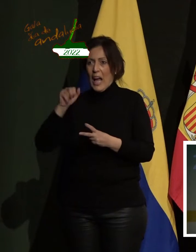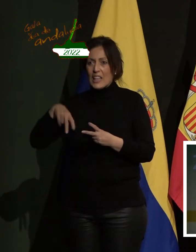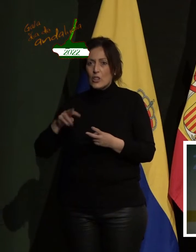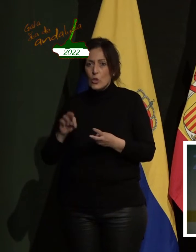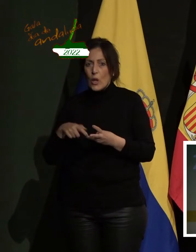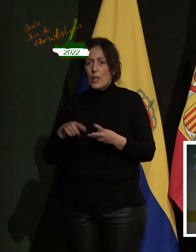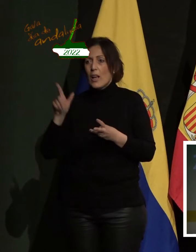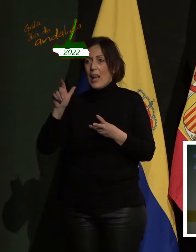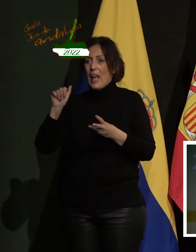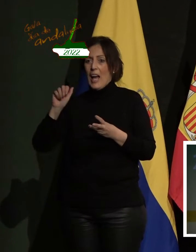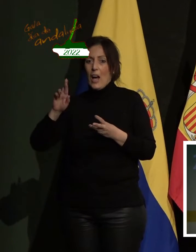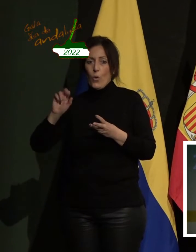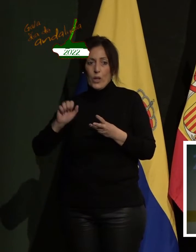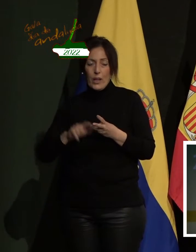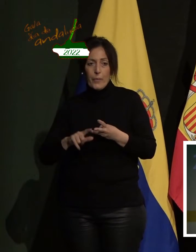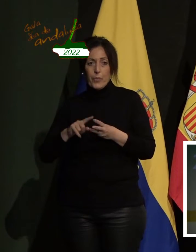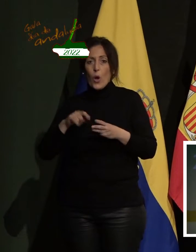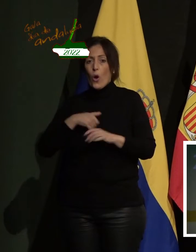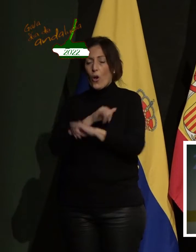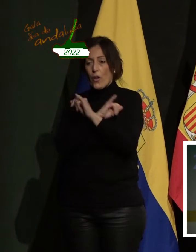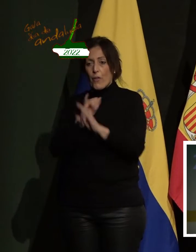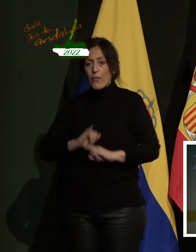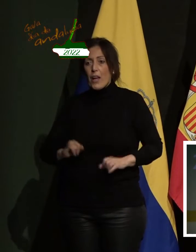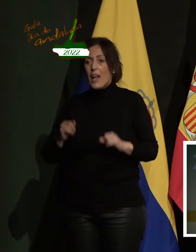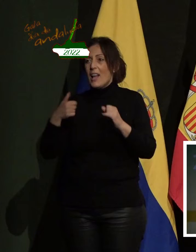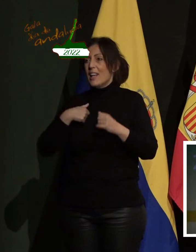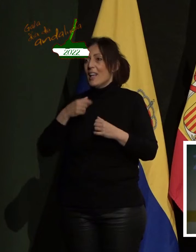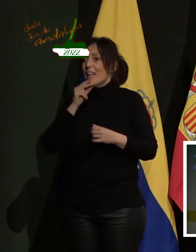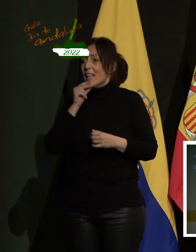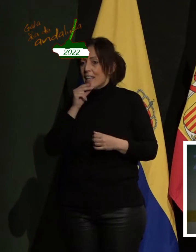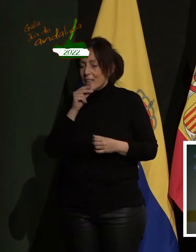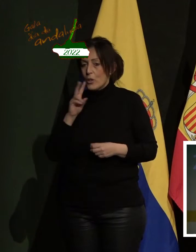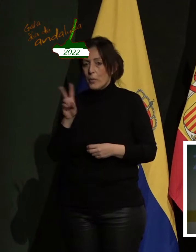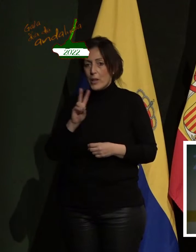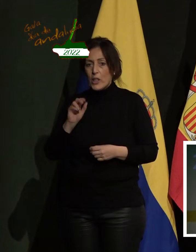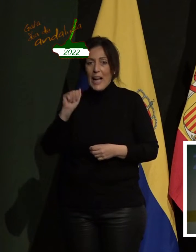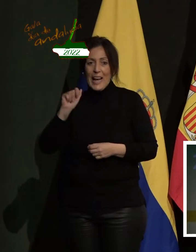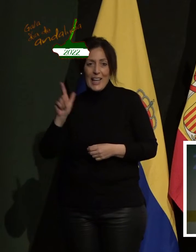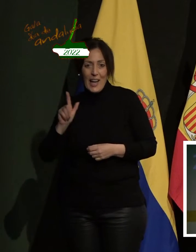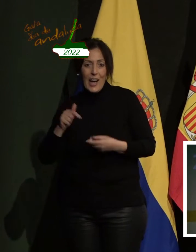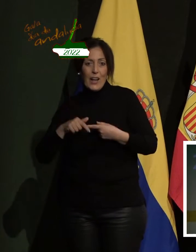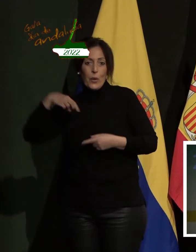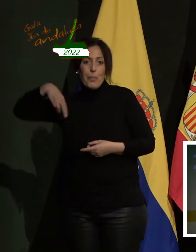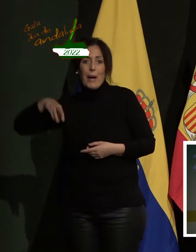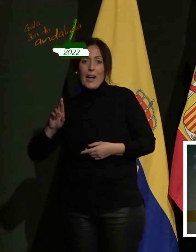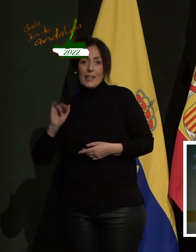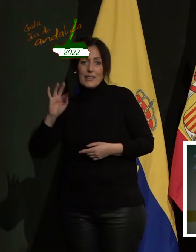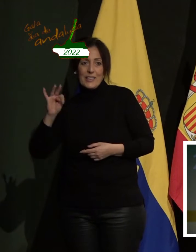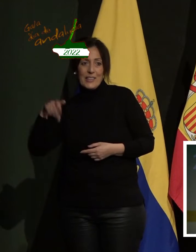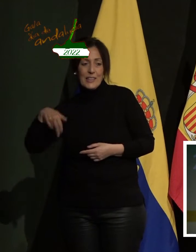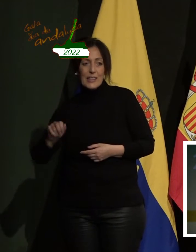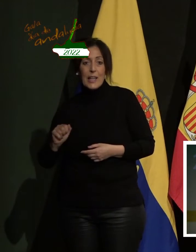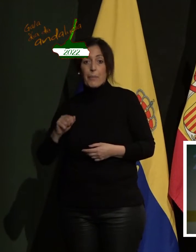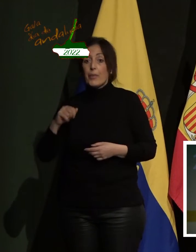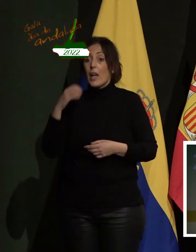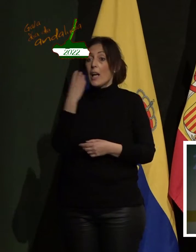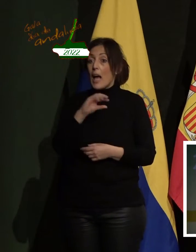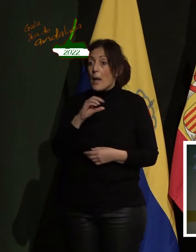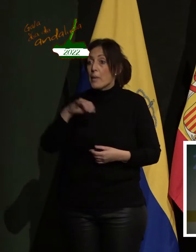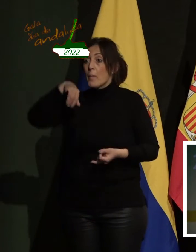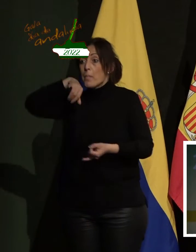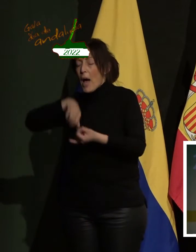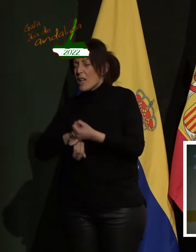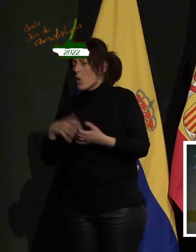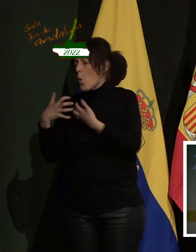Manuel y Laura. Y hoy es muy feliz con sus 3 nietos, Verónica, Alejandro y Martina. Carmen y su marido han luchado